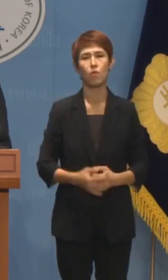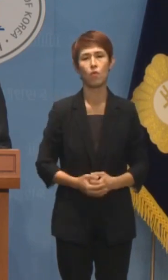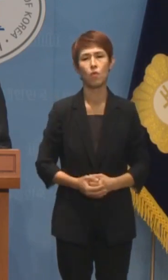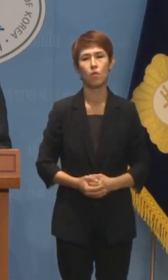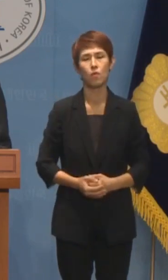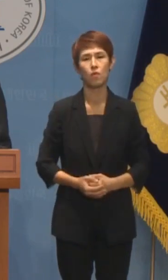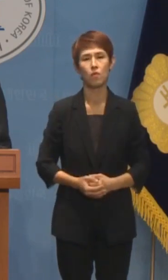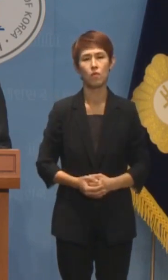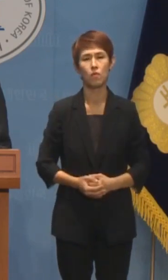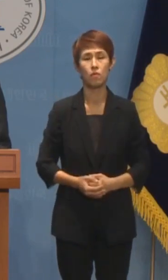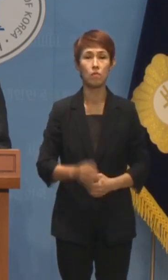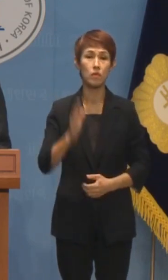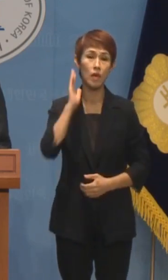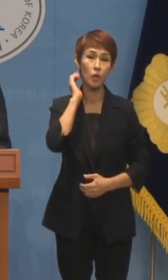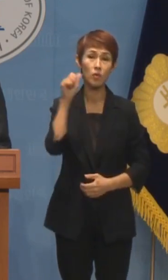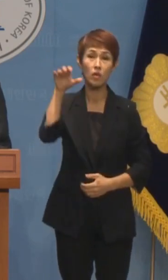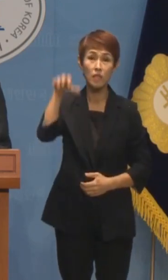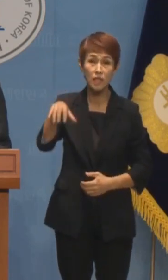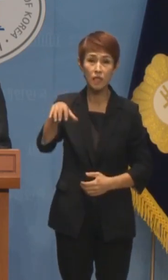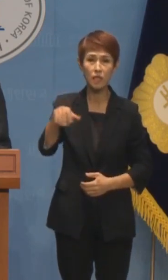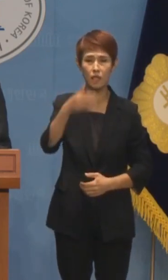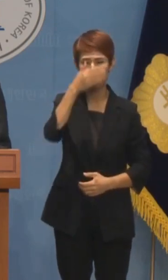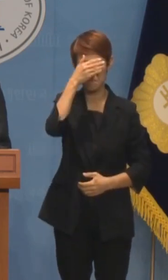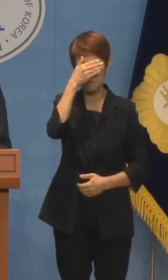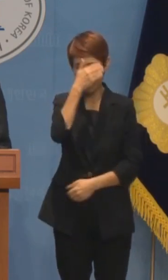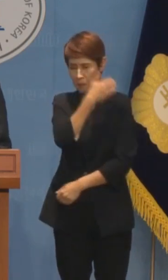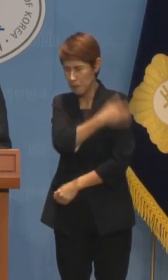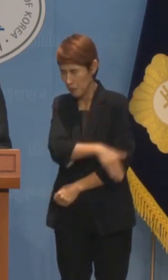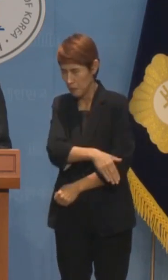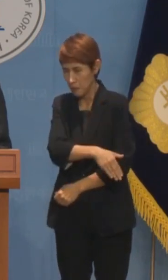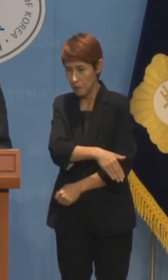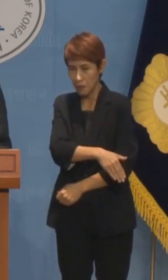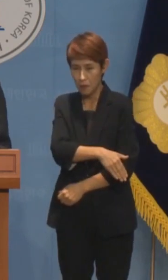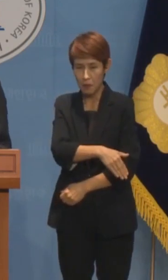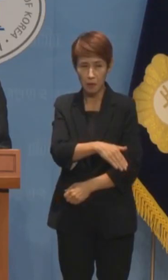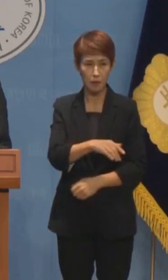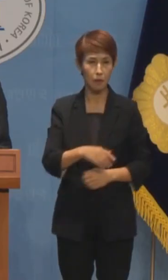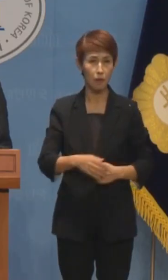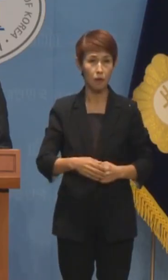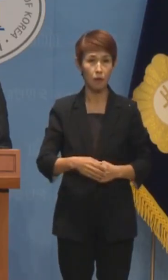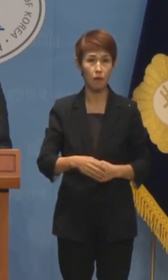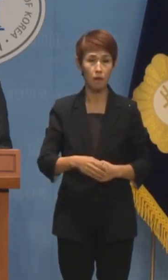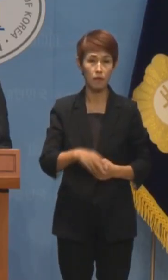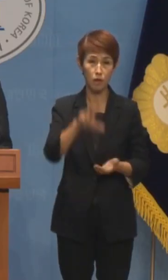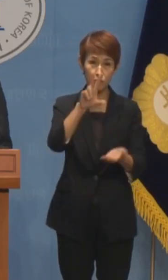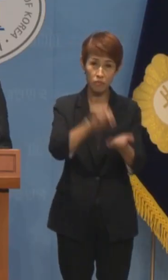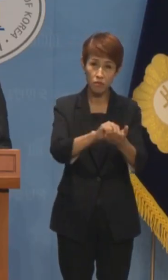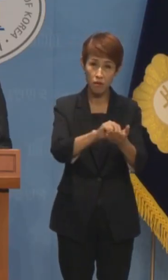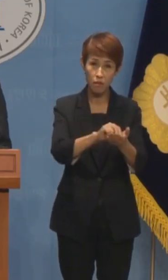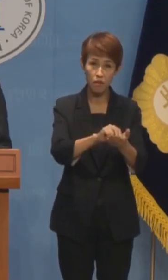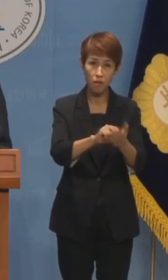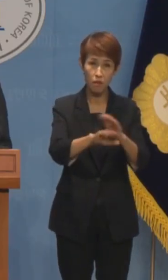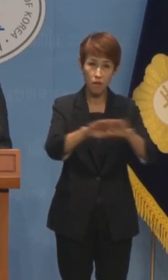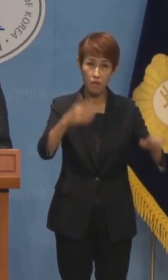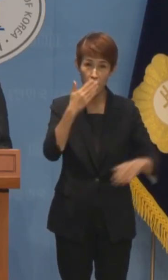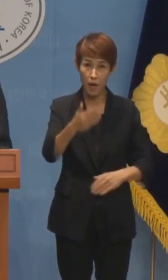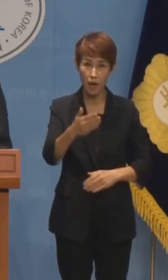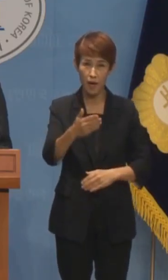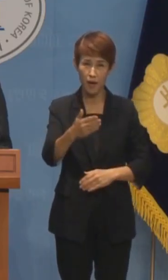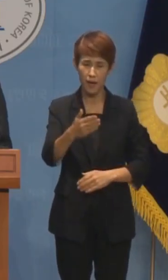용산 대통령실이 외면하고 물타기를 한다고 이 불씨가 사라지겠습니까?